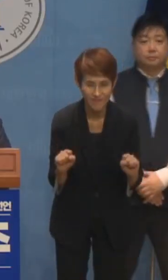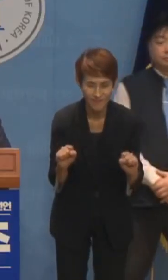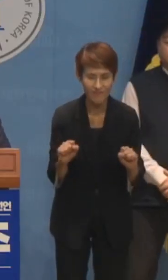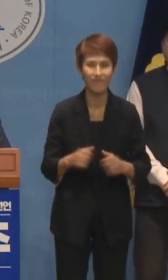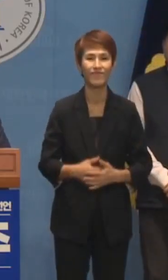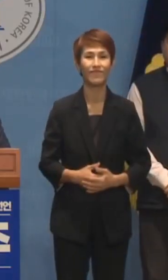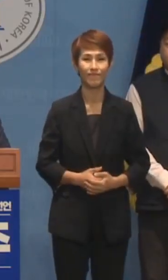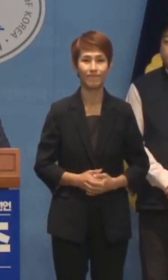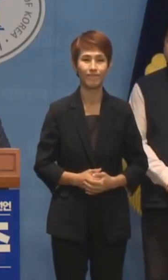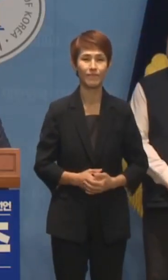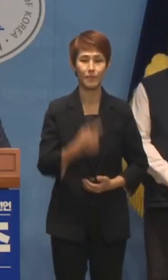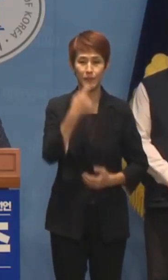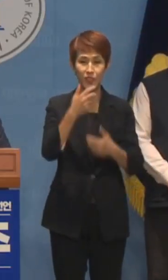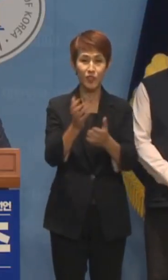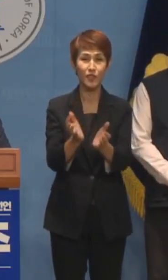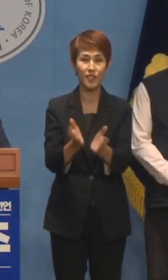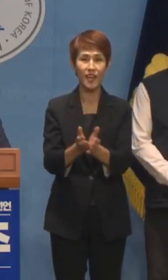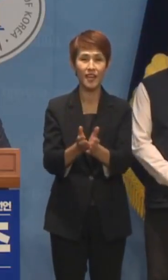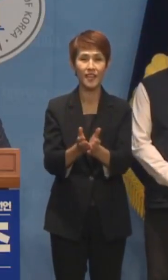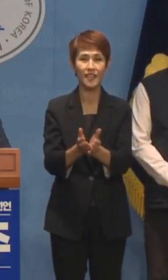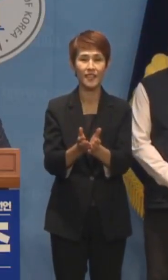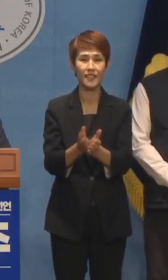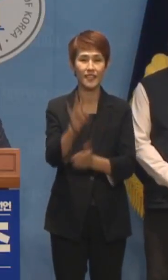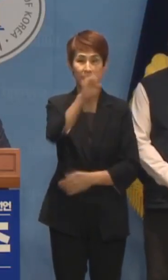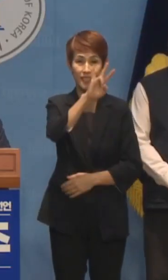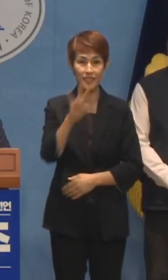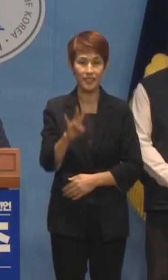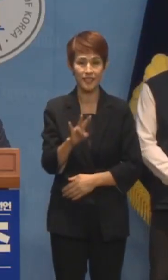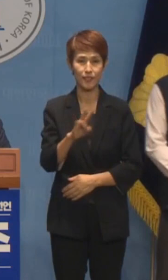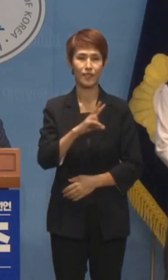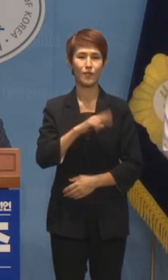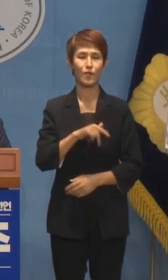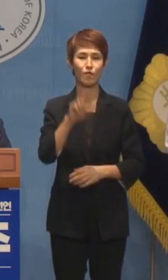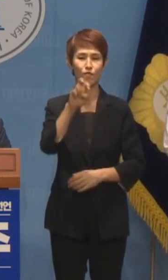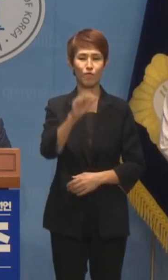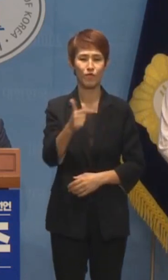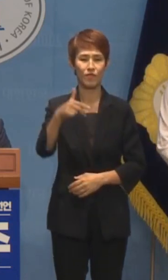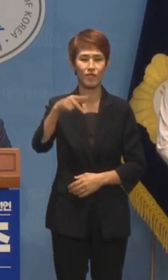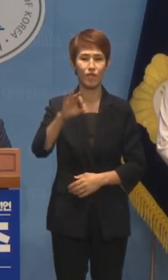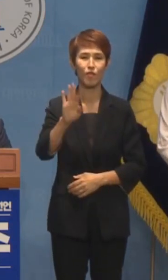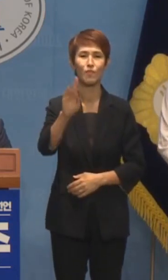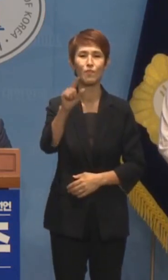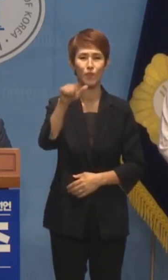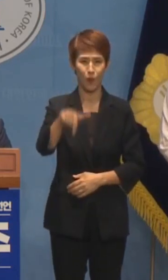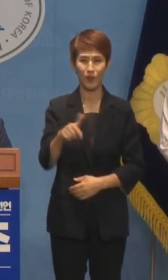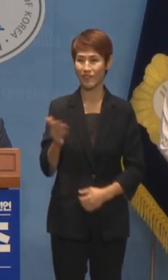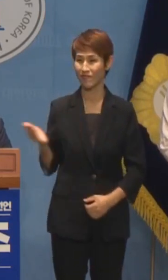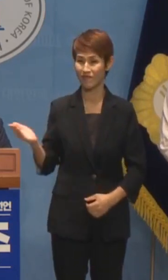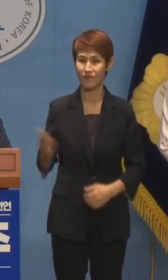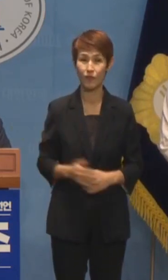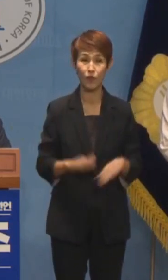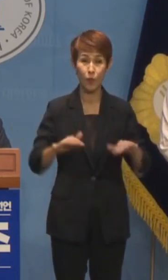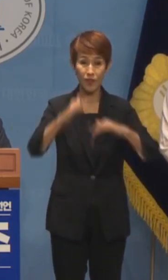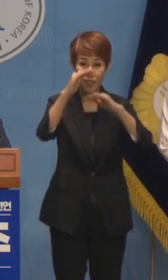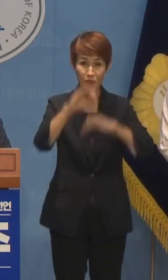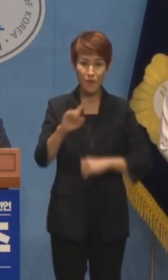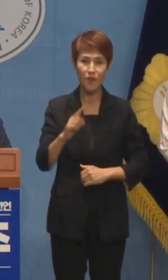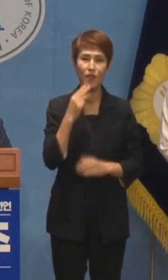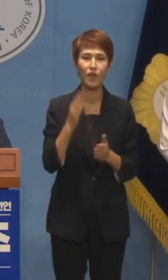안녕하십니까. 저는 더불어민주당 시흥갑 국회의원 문정복입니다. 오늘 기자회견은